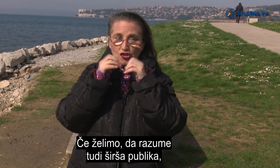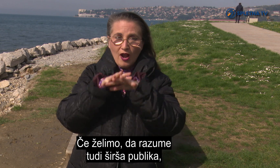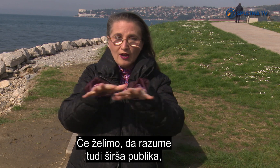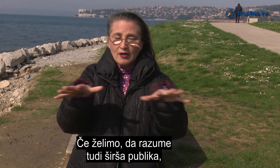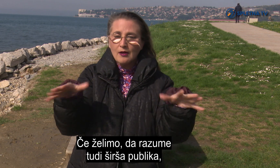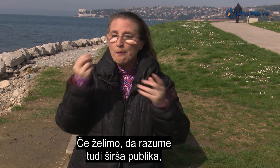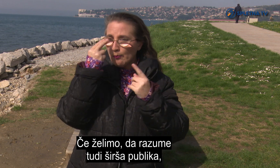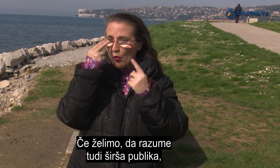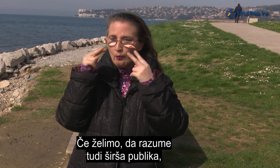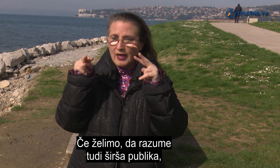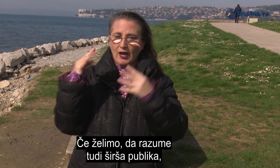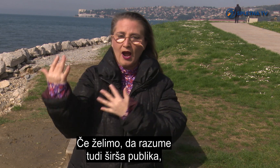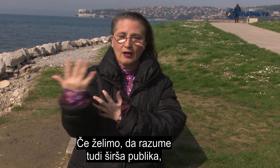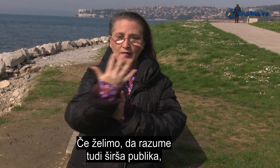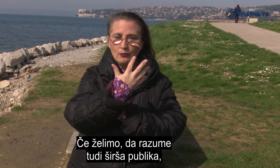širša publika,